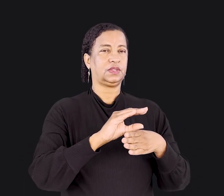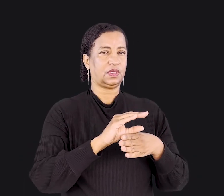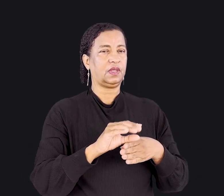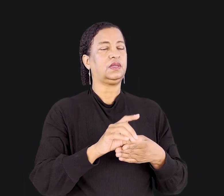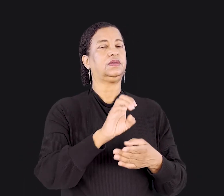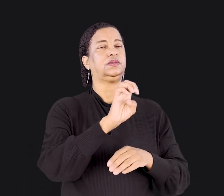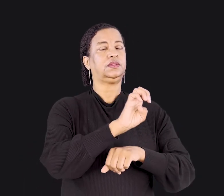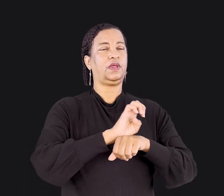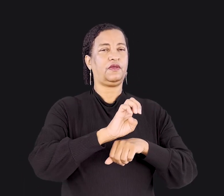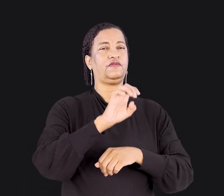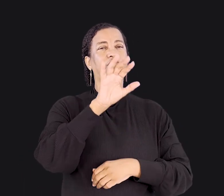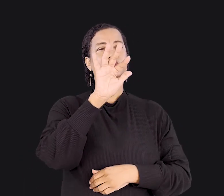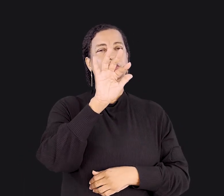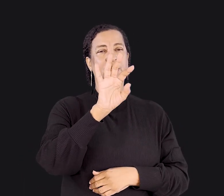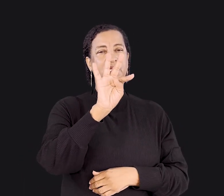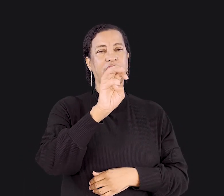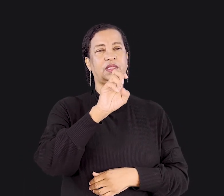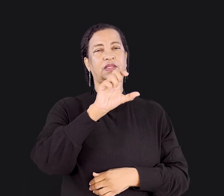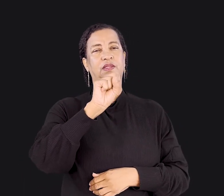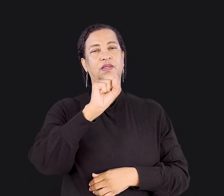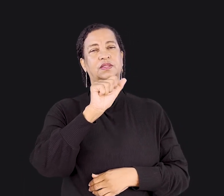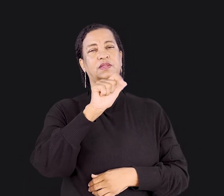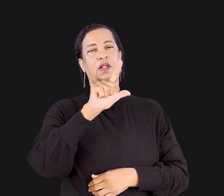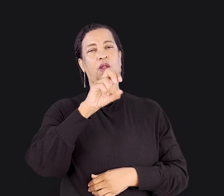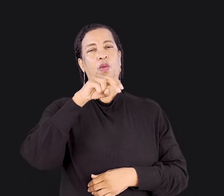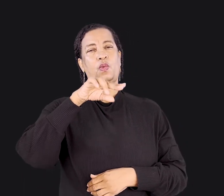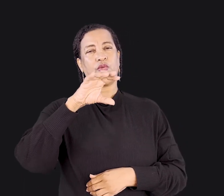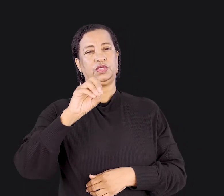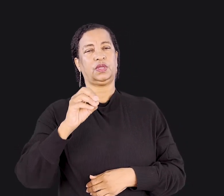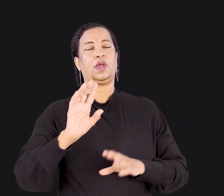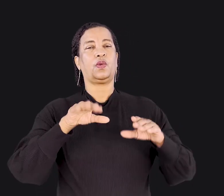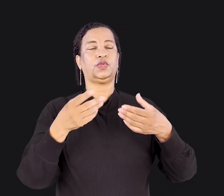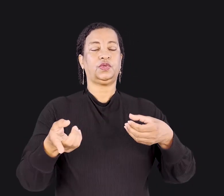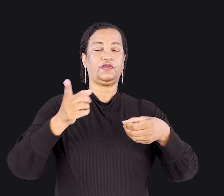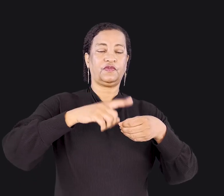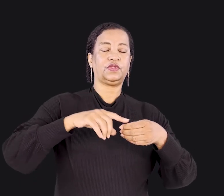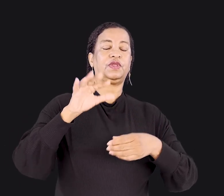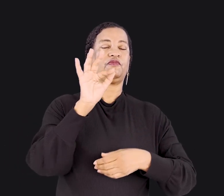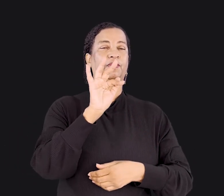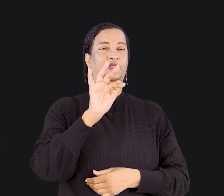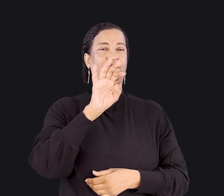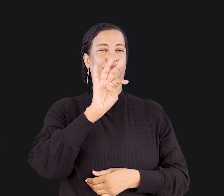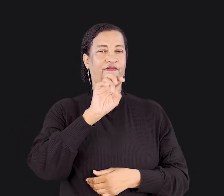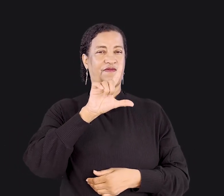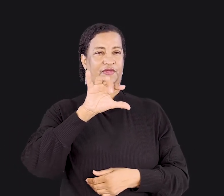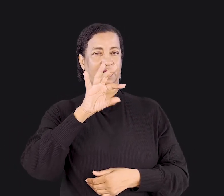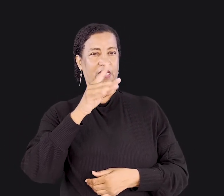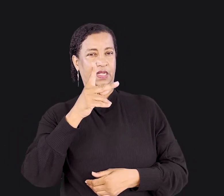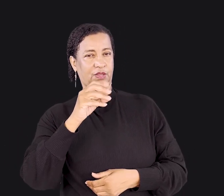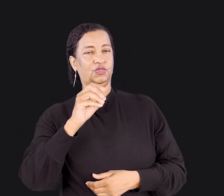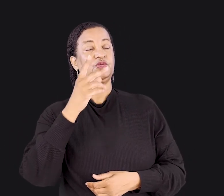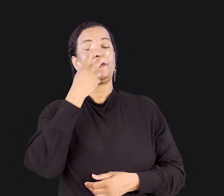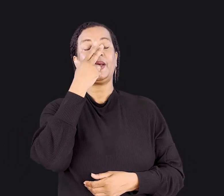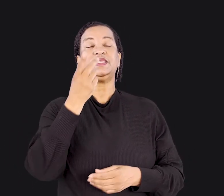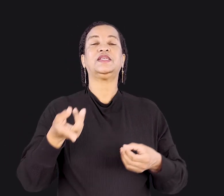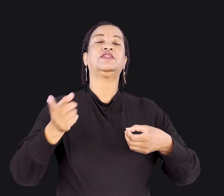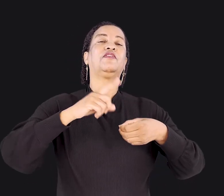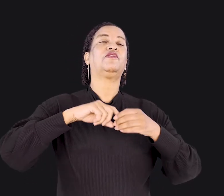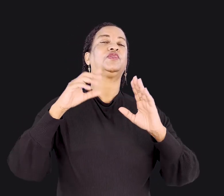Tessalônica. Portanto, para Paulo ir para Filipos era como voltar para casa. Paulo estava passando por uma crise e buscava apoio dos membros